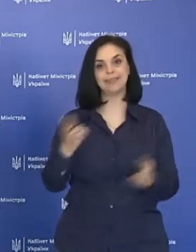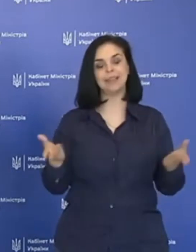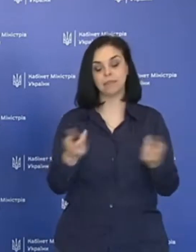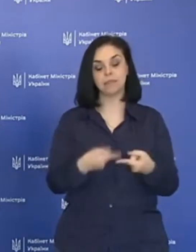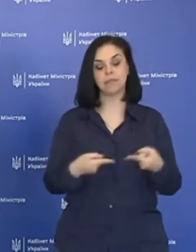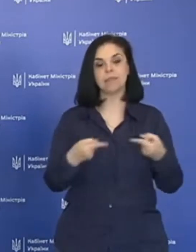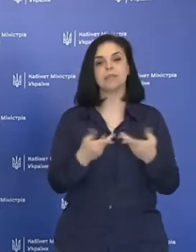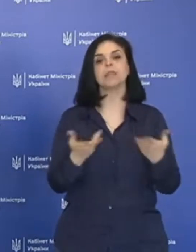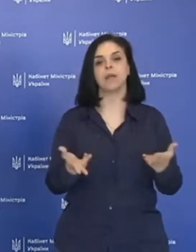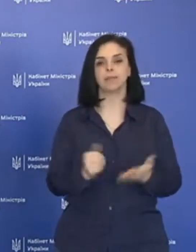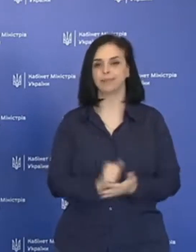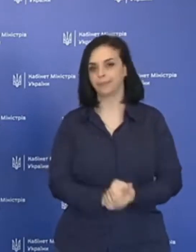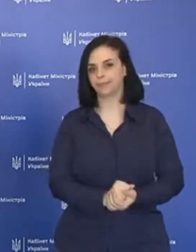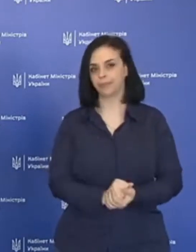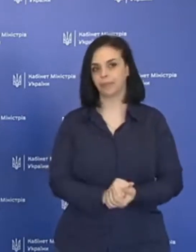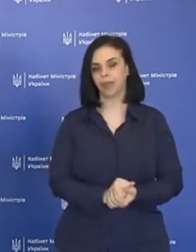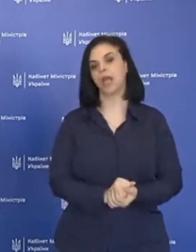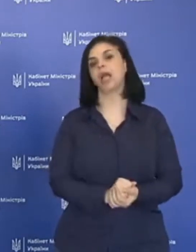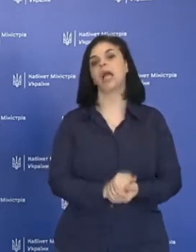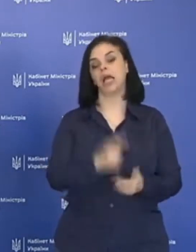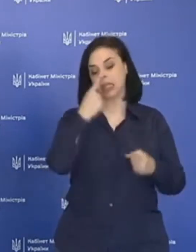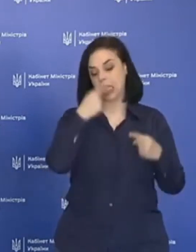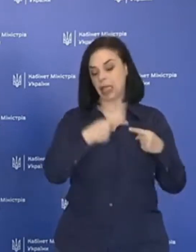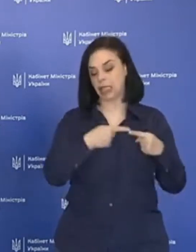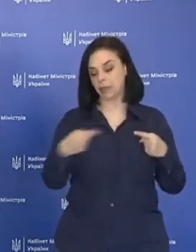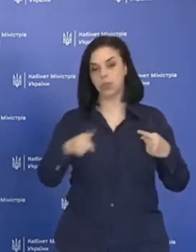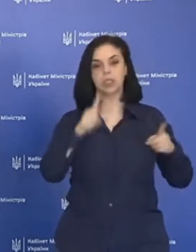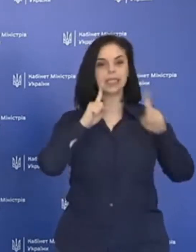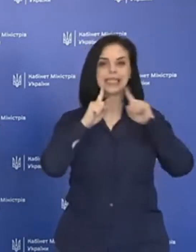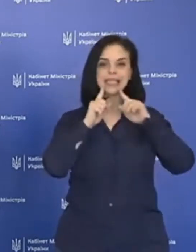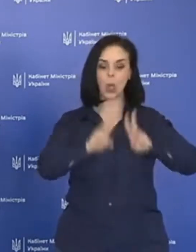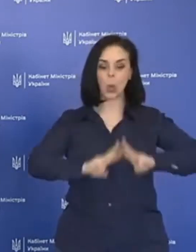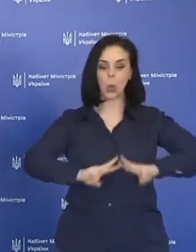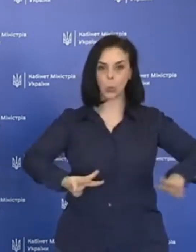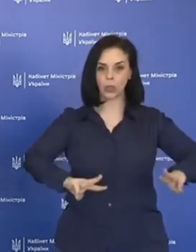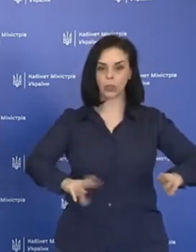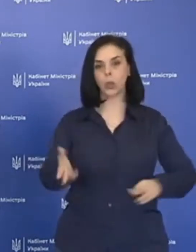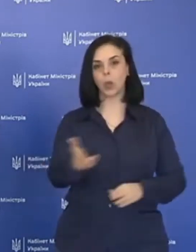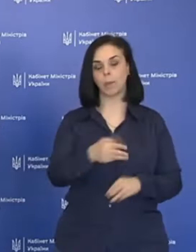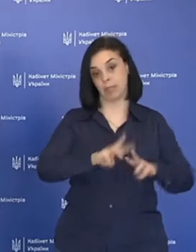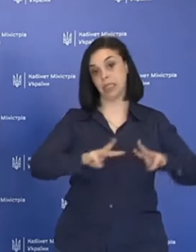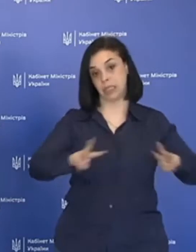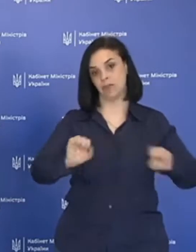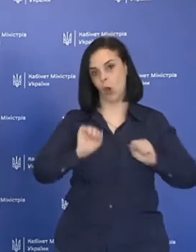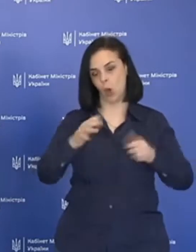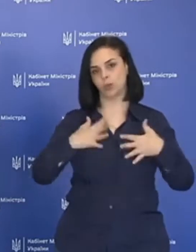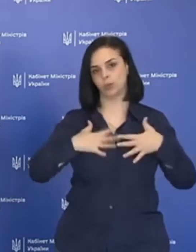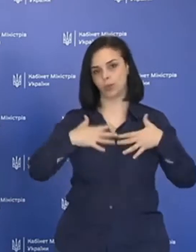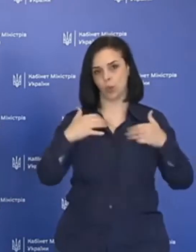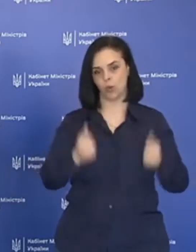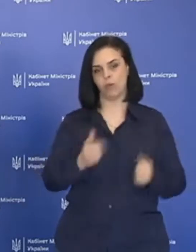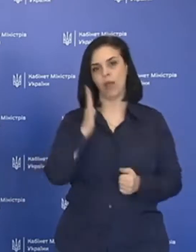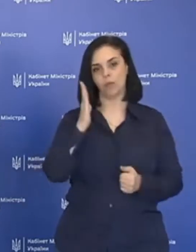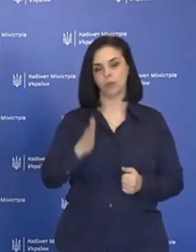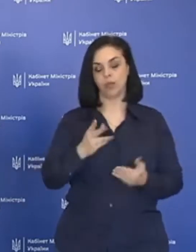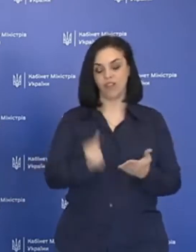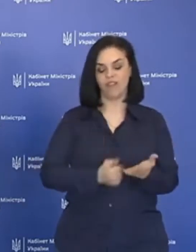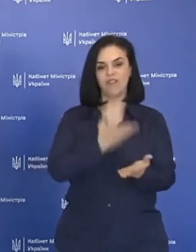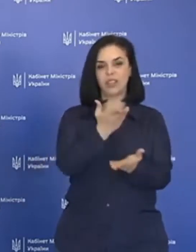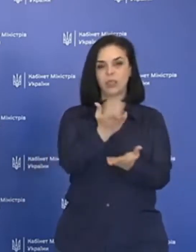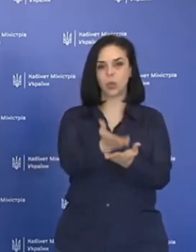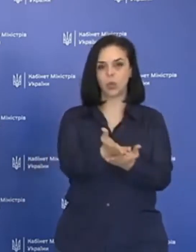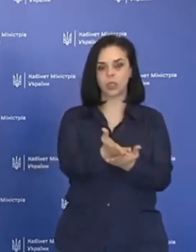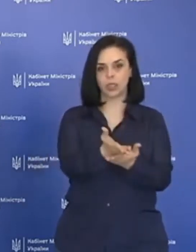які саме? На найближче засідання уряду Міністерство охорони здоров'я буде виносити